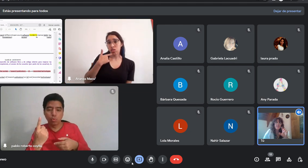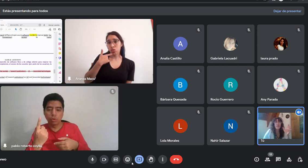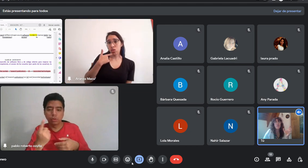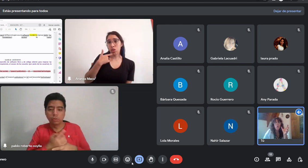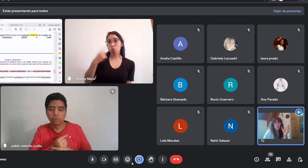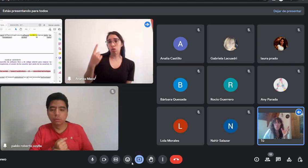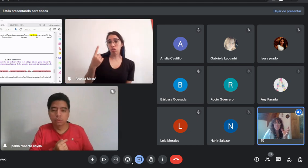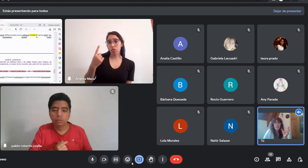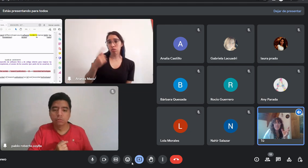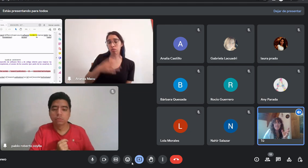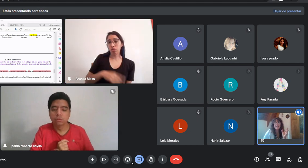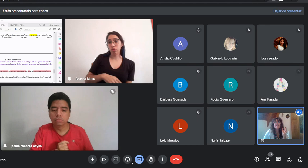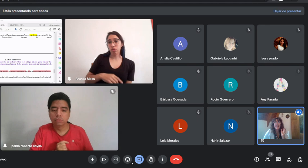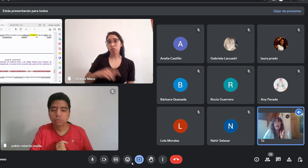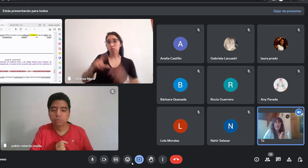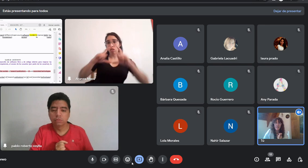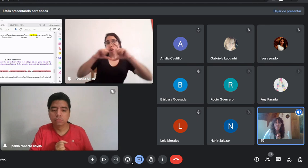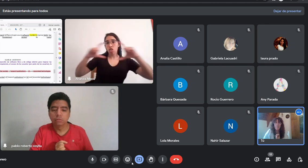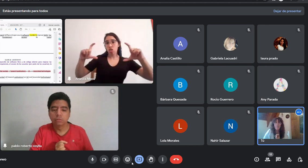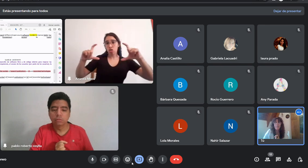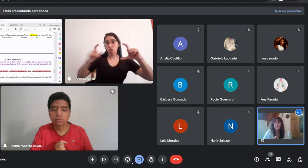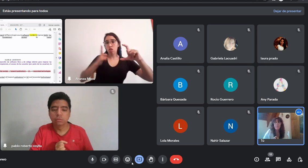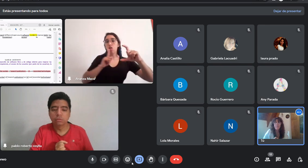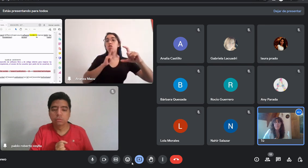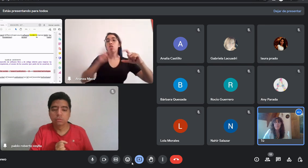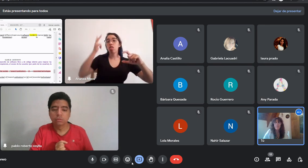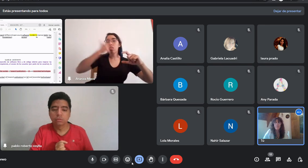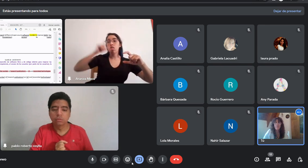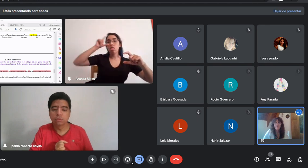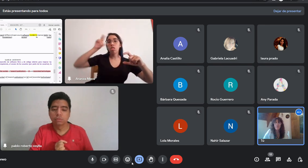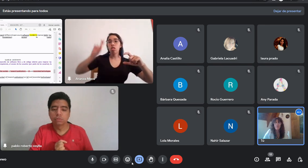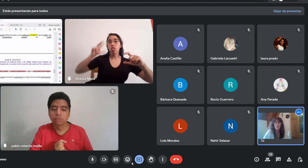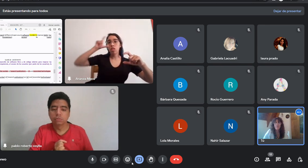Veris, las dos juntas es ay.